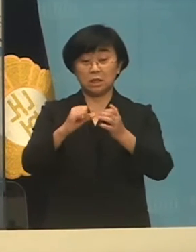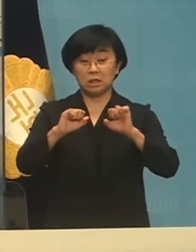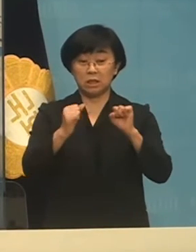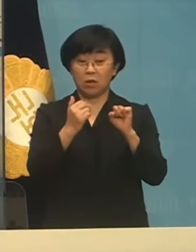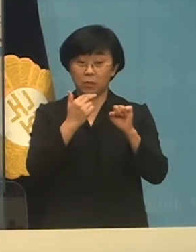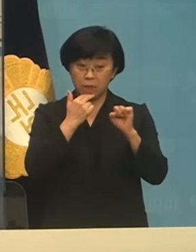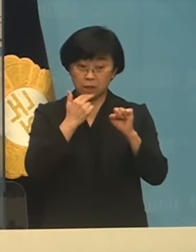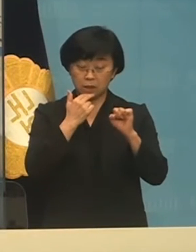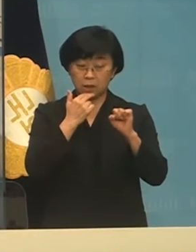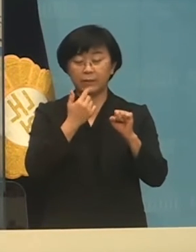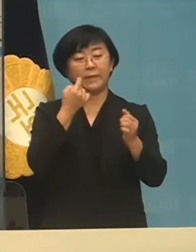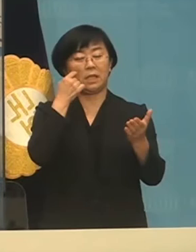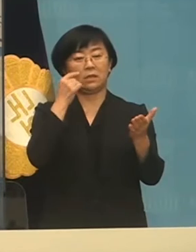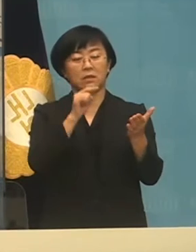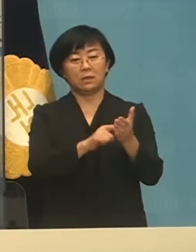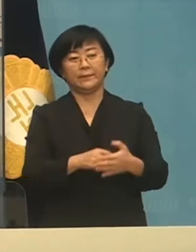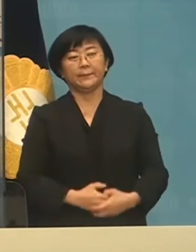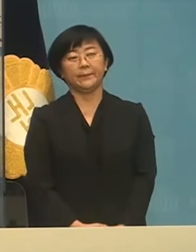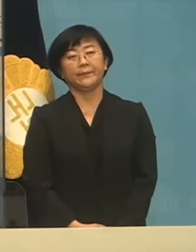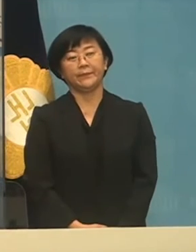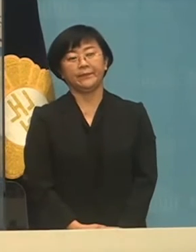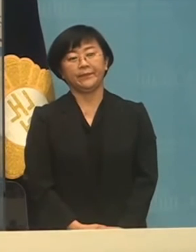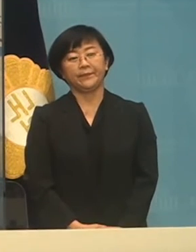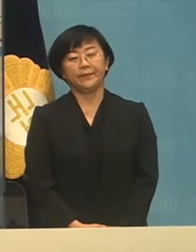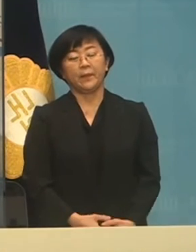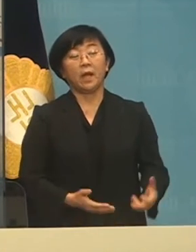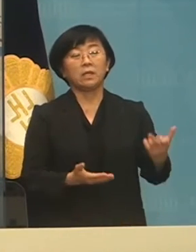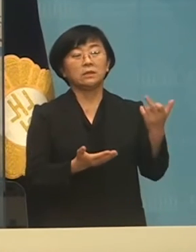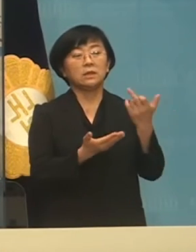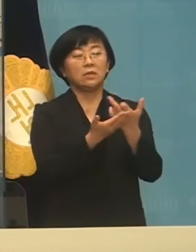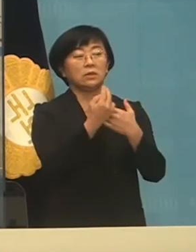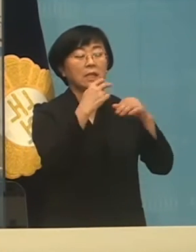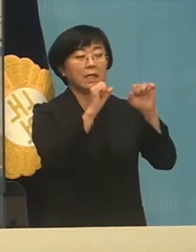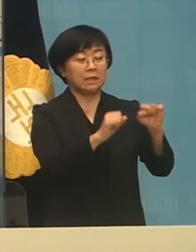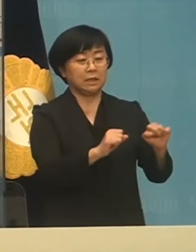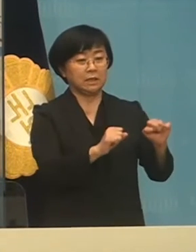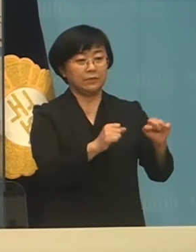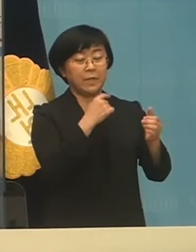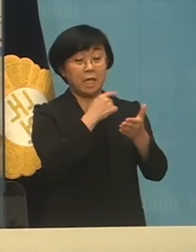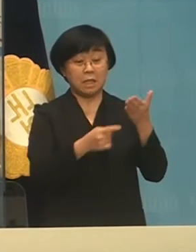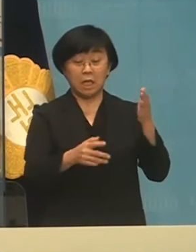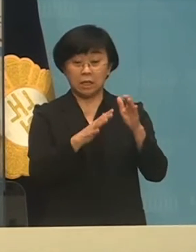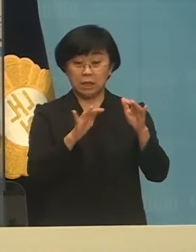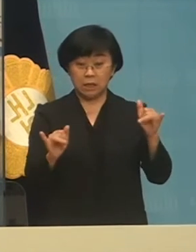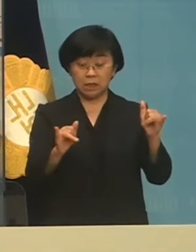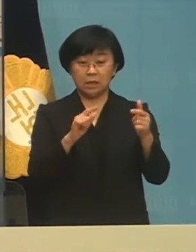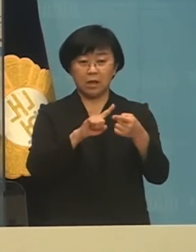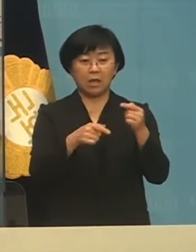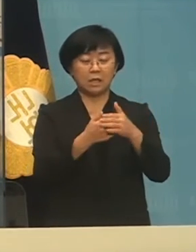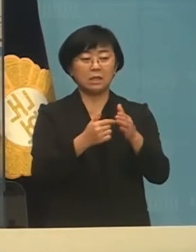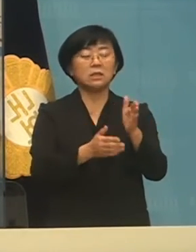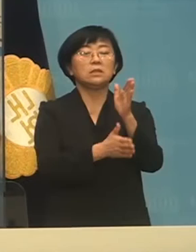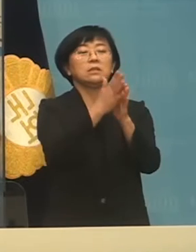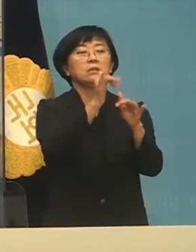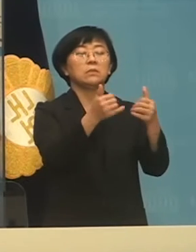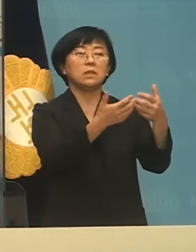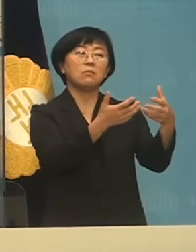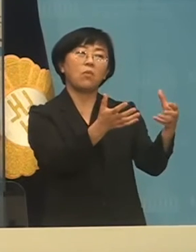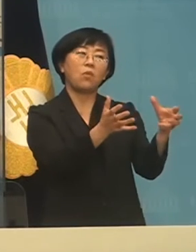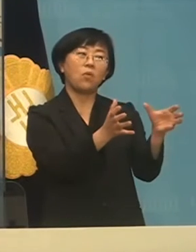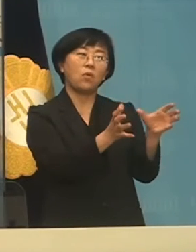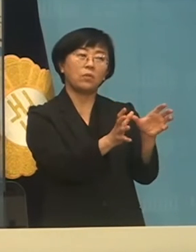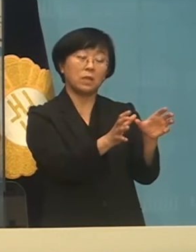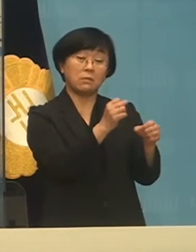알게 되었습니다. 이에 제주 세월호 생존 피해자들은 제주 세월호 생존자 시민 모임 일명